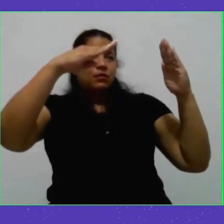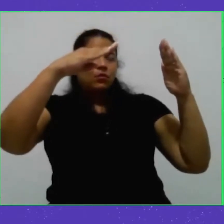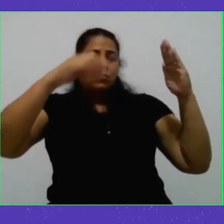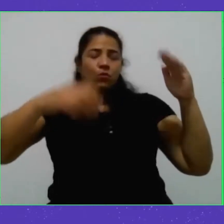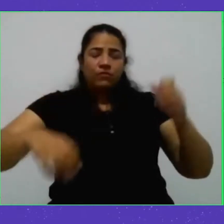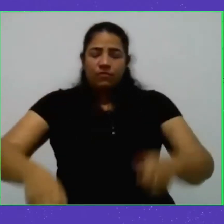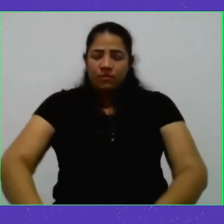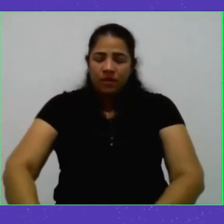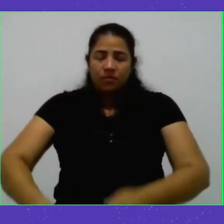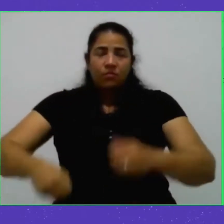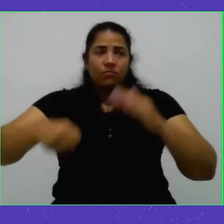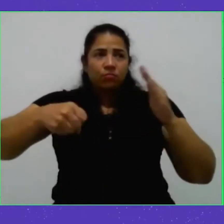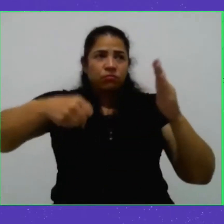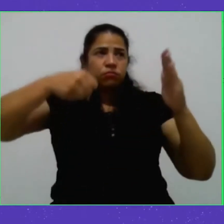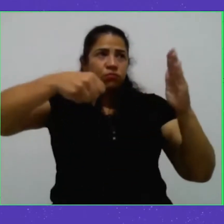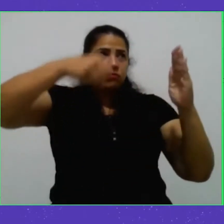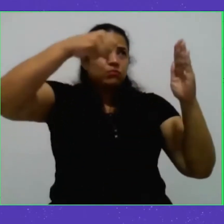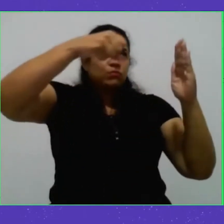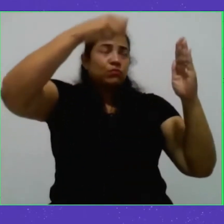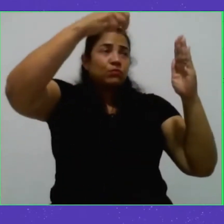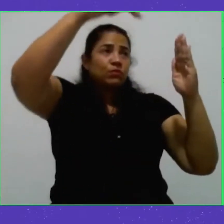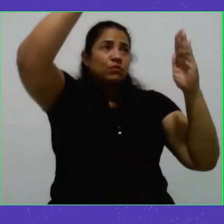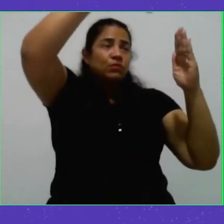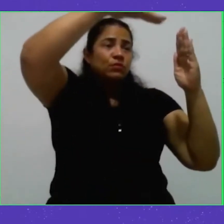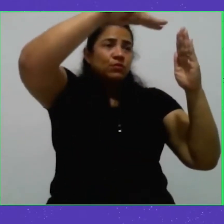Jesus, o que qualquer pessoa,